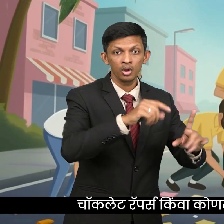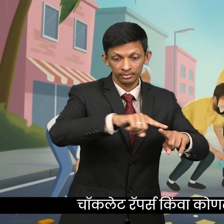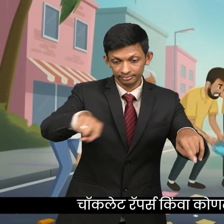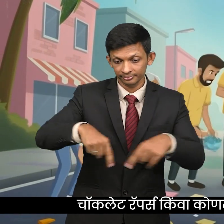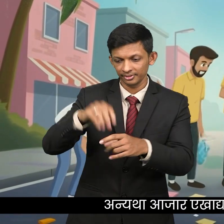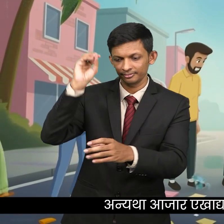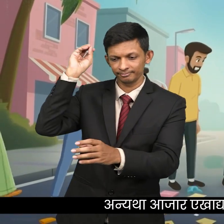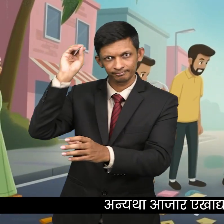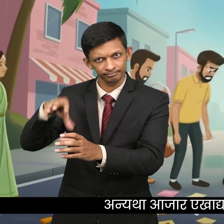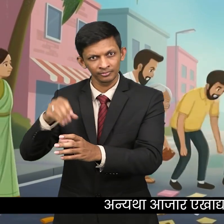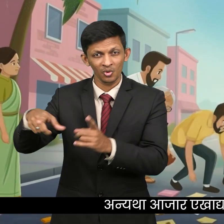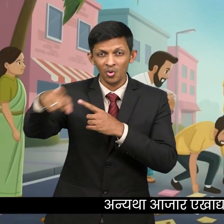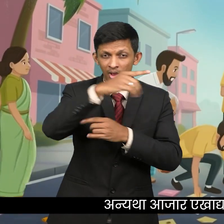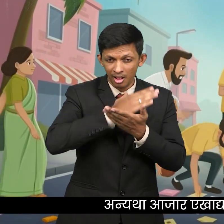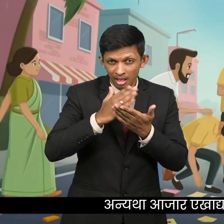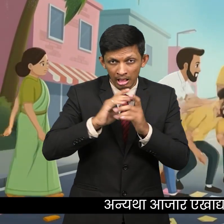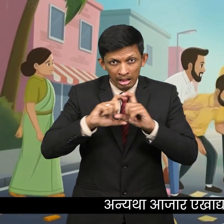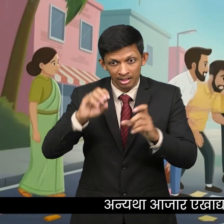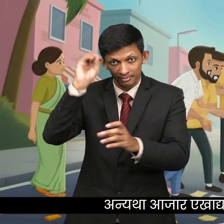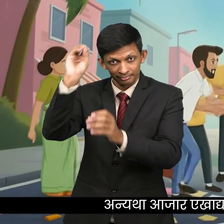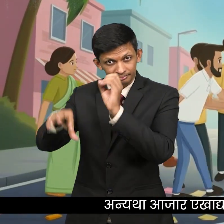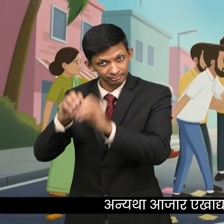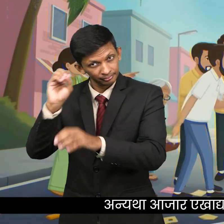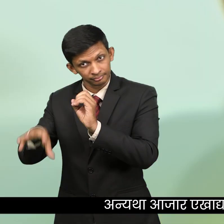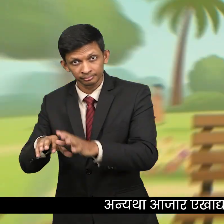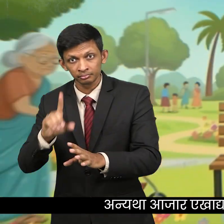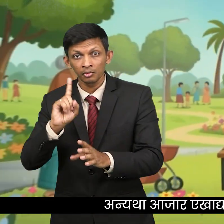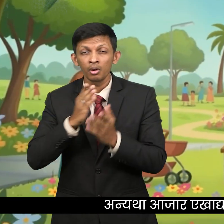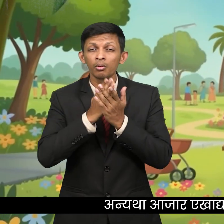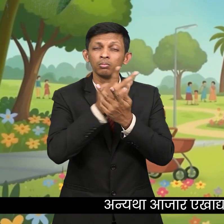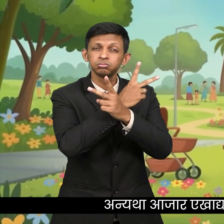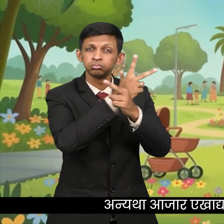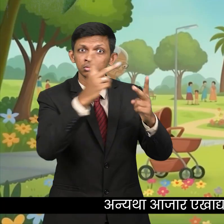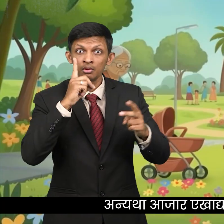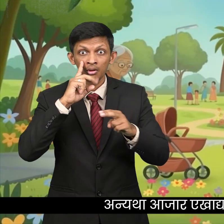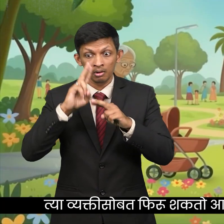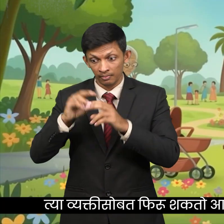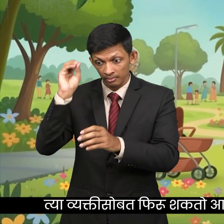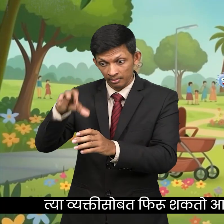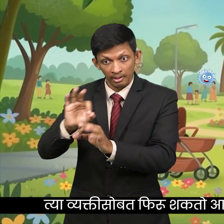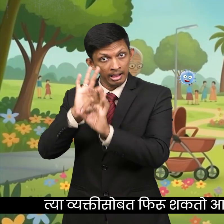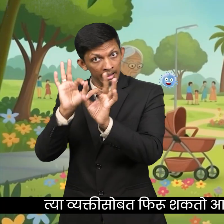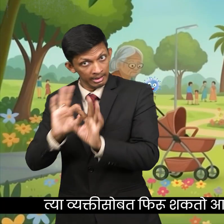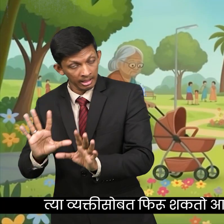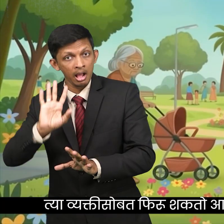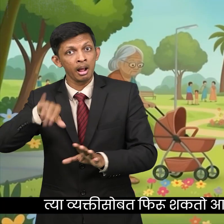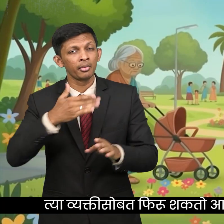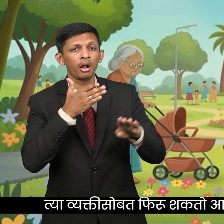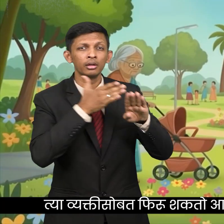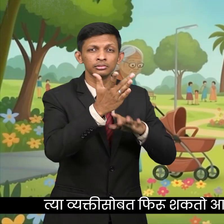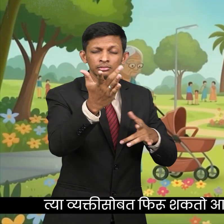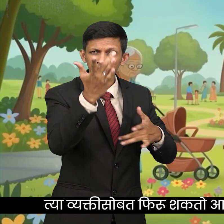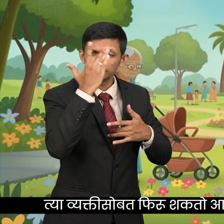कुंडीत टाकावा, अन्यथा आजार एखाद्या विशिष्ट व्यक्तीला पकडू शकतो आणि त्या व्यक्तीसोबत